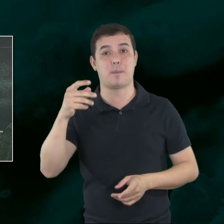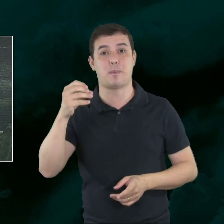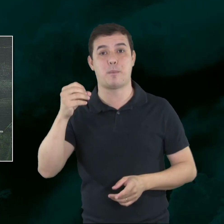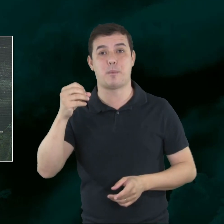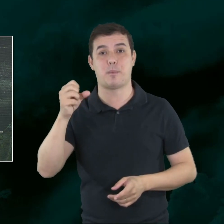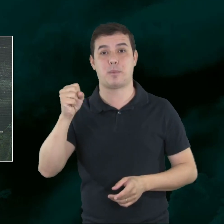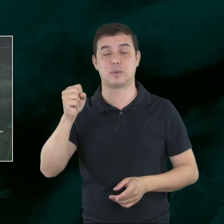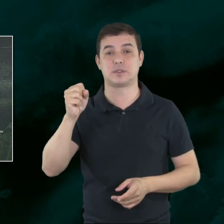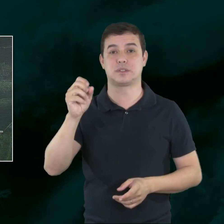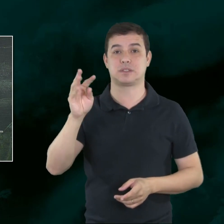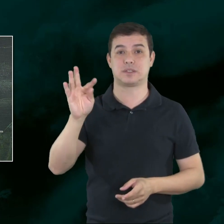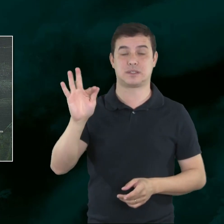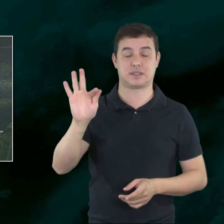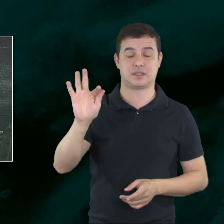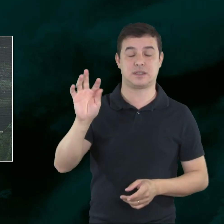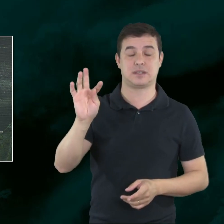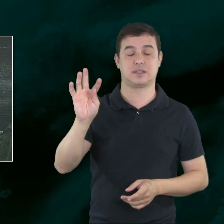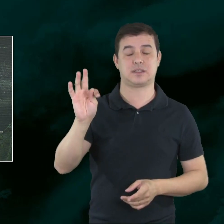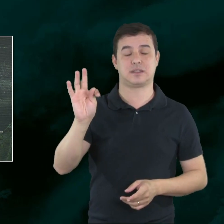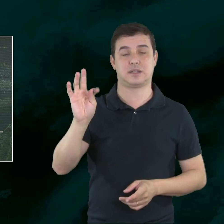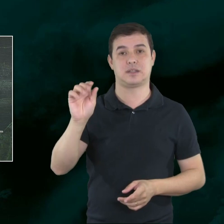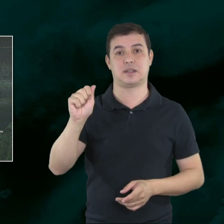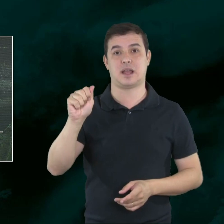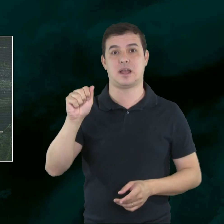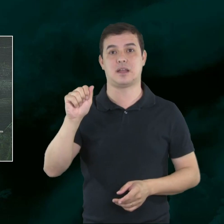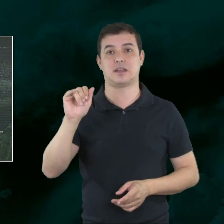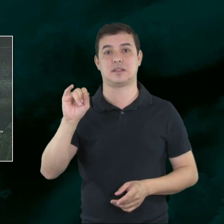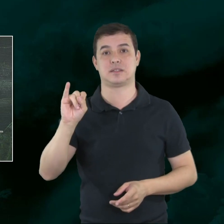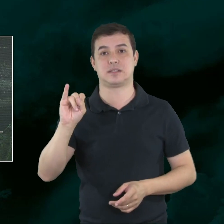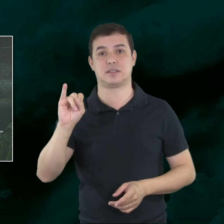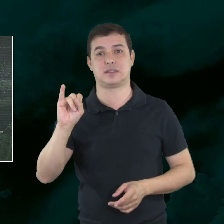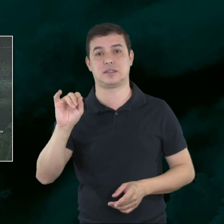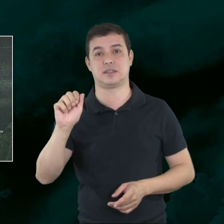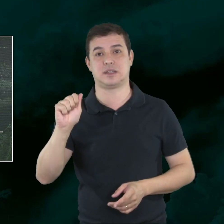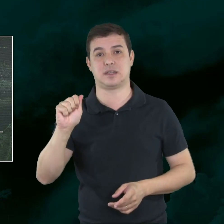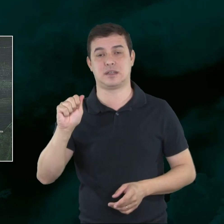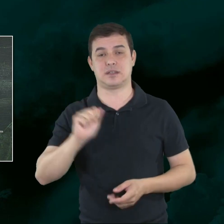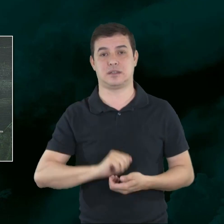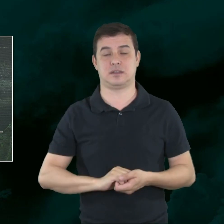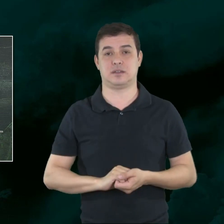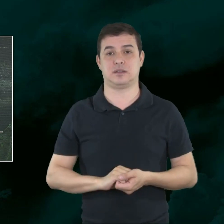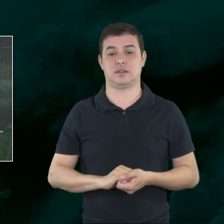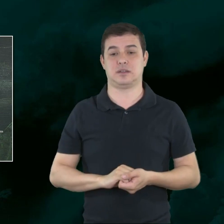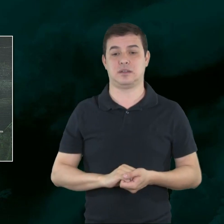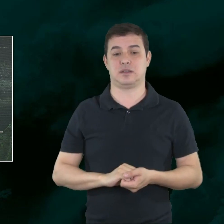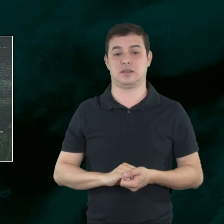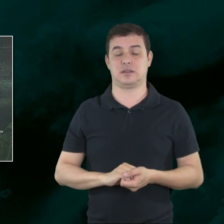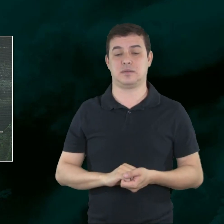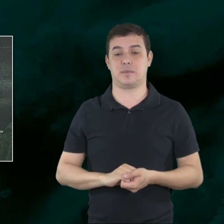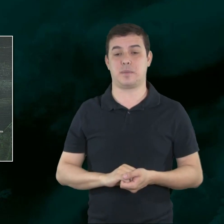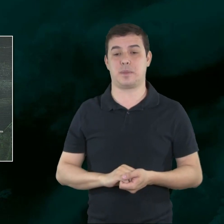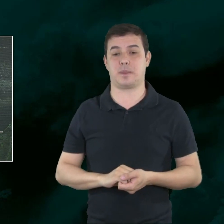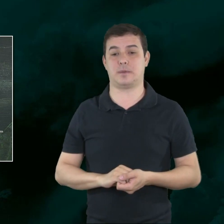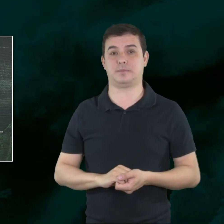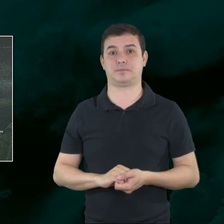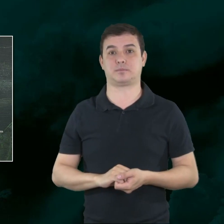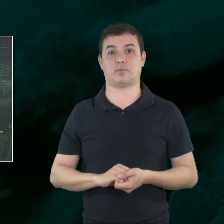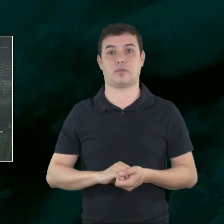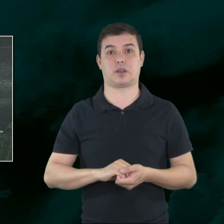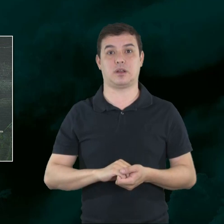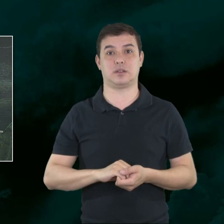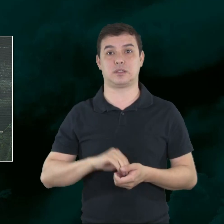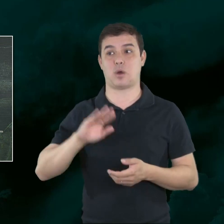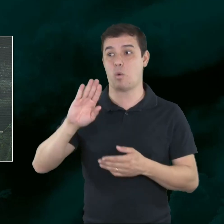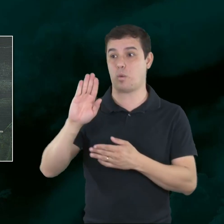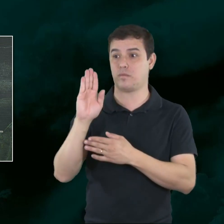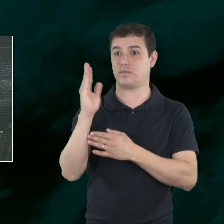modo virá a vinda do Senhor sem que primeiro venha a apostasia e seja revelado o homem